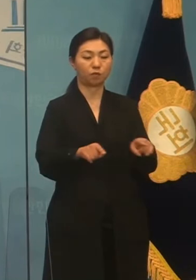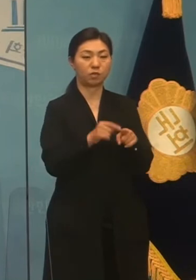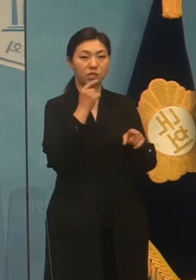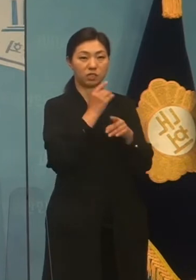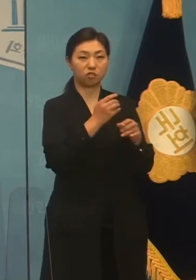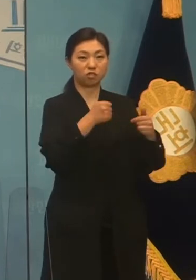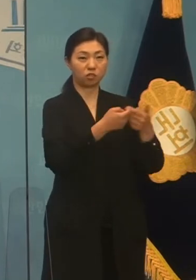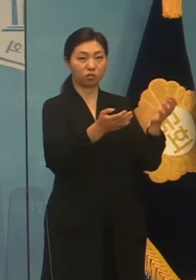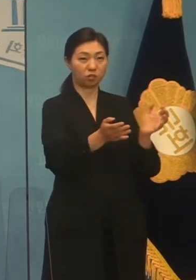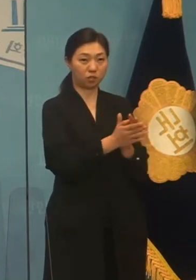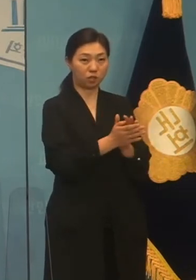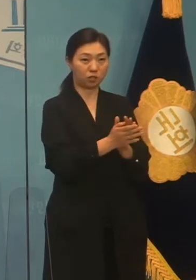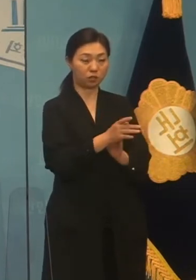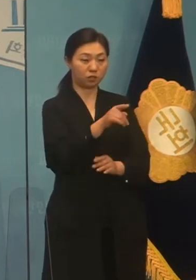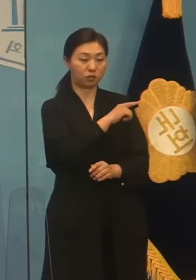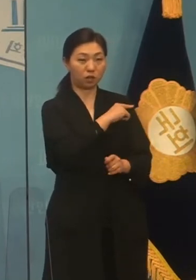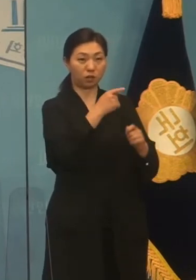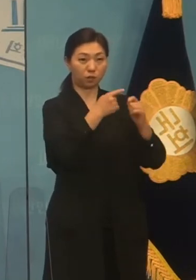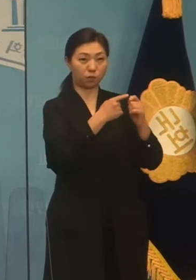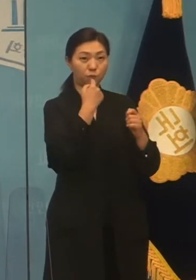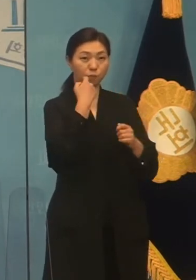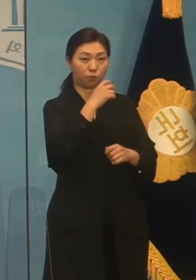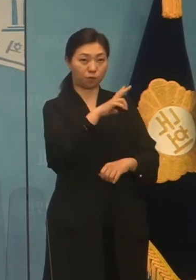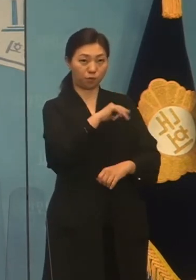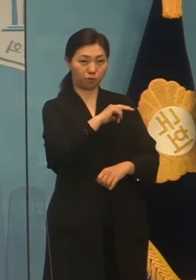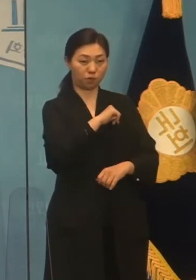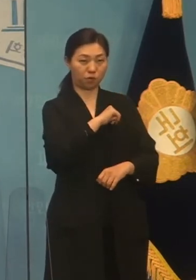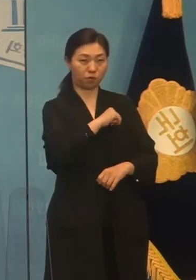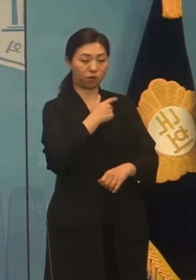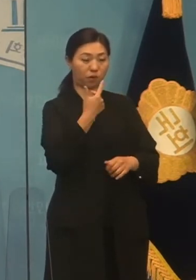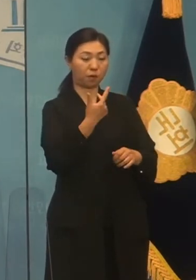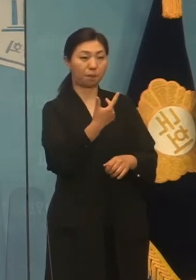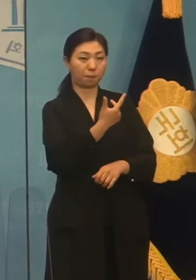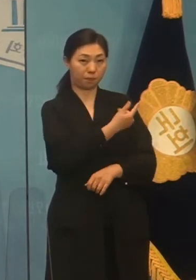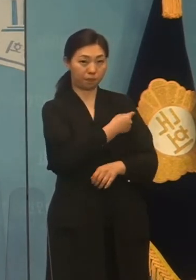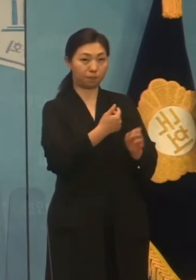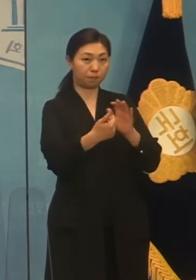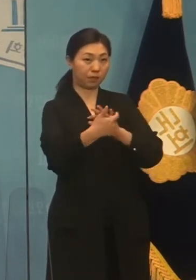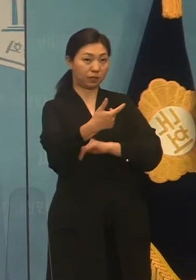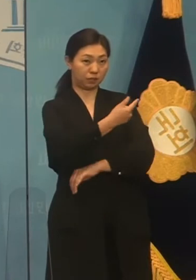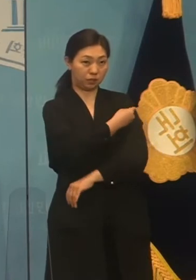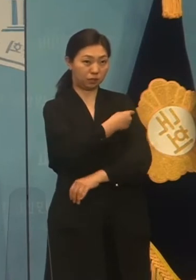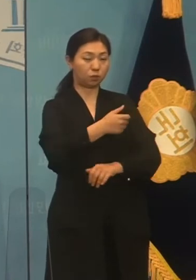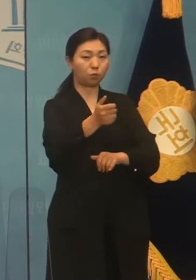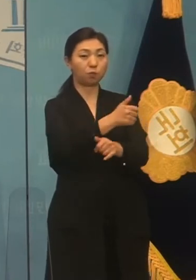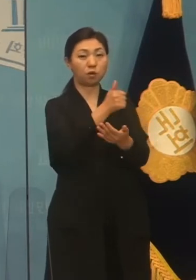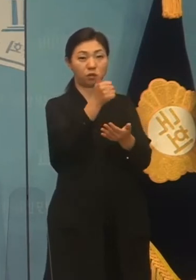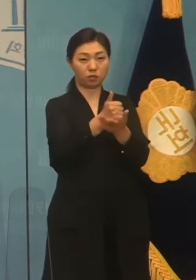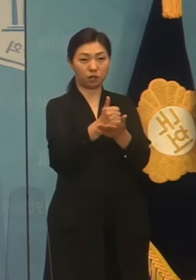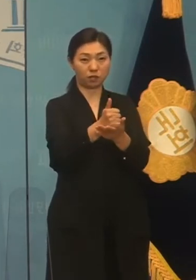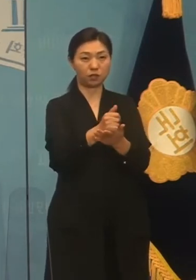더불어민주당 최고위원이고 백신 치료제 특별위원회 위원장 전혜숙입니다.